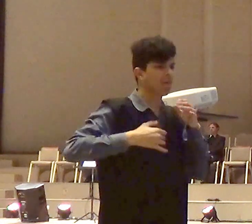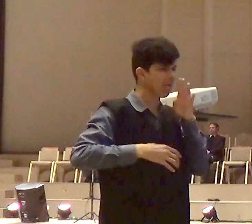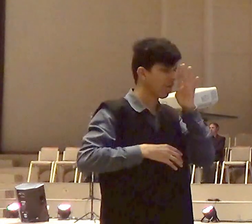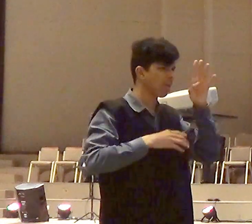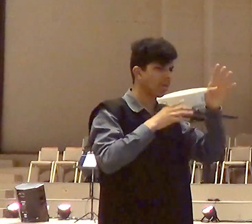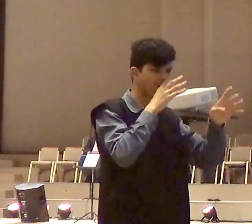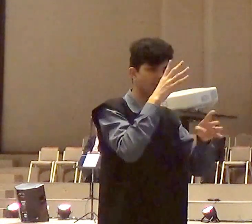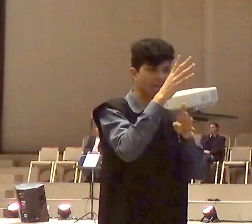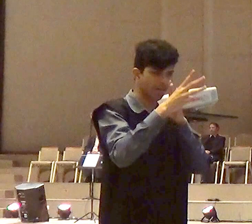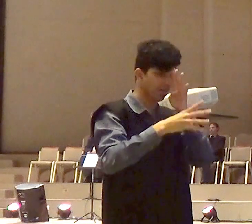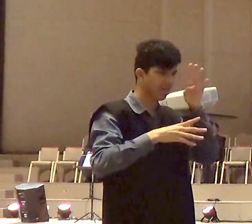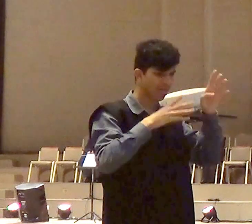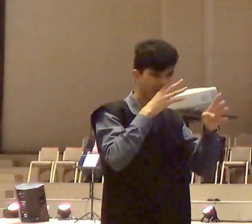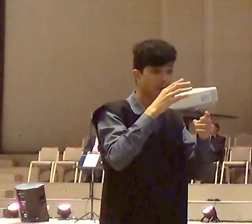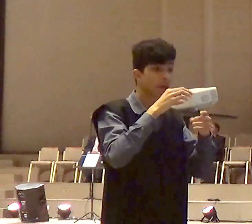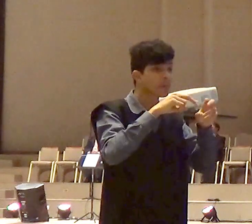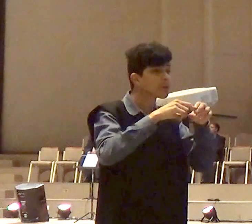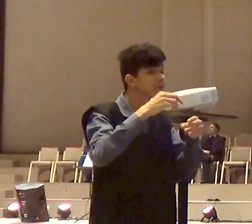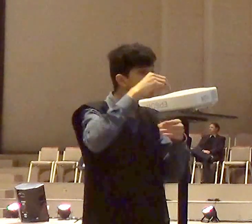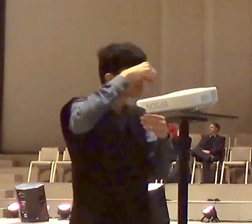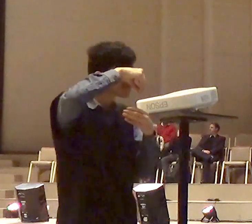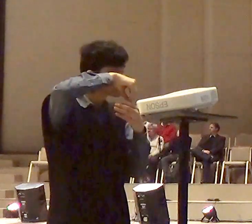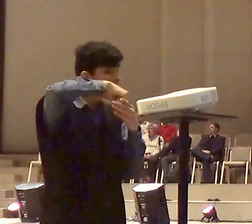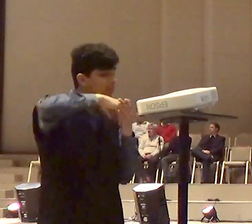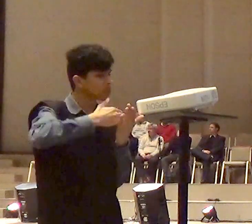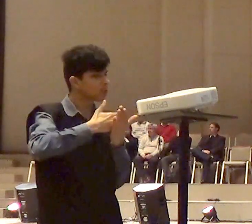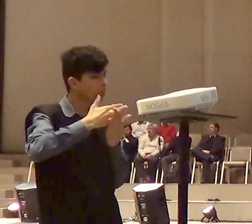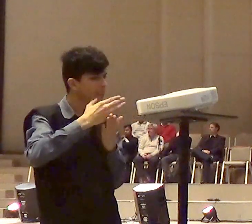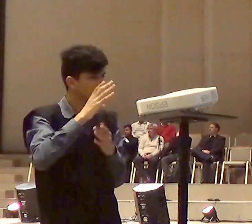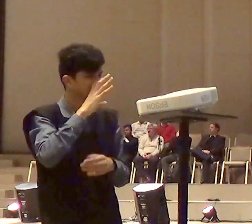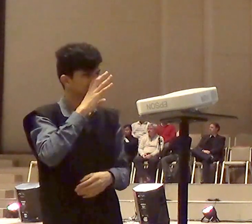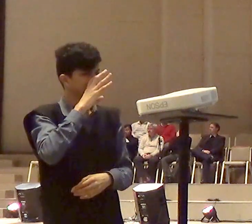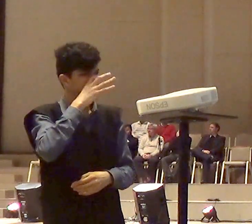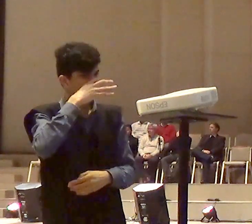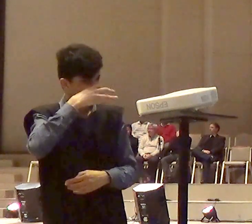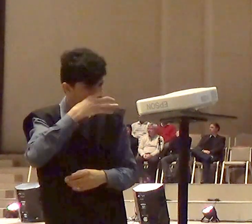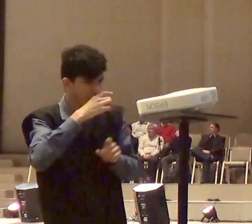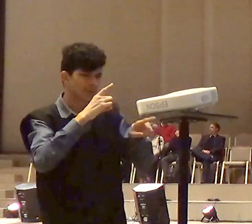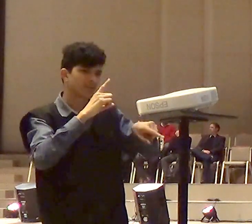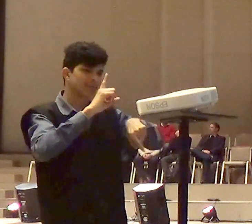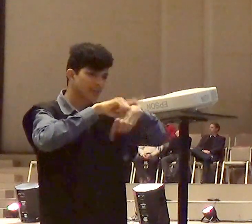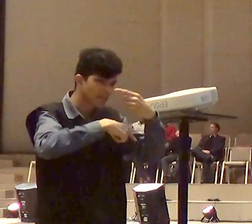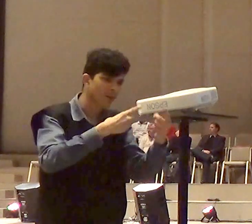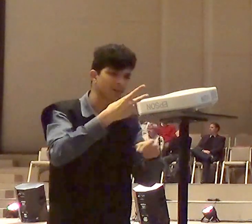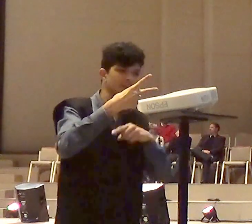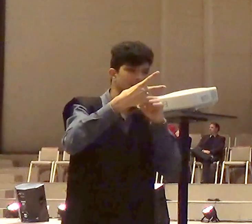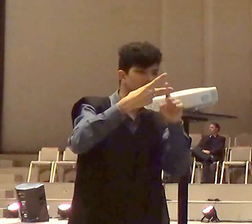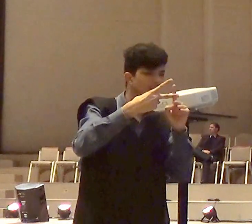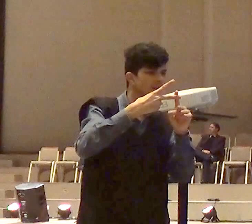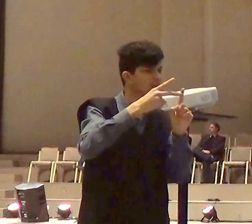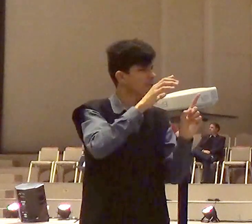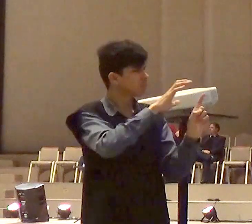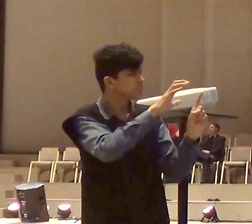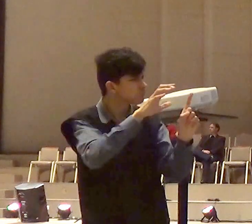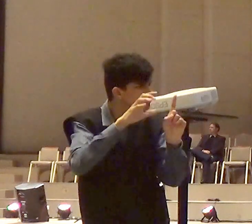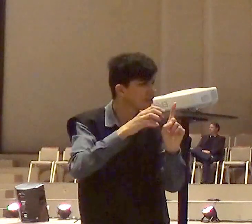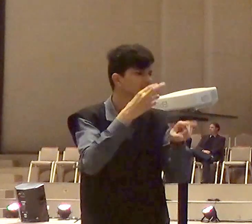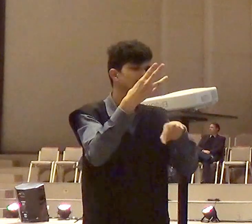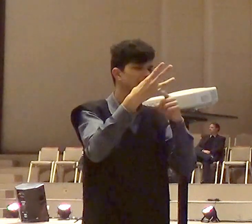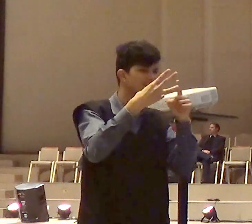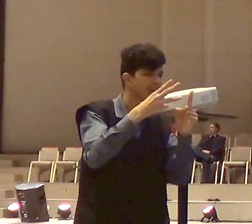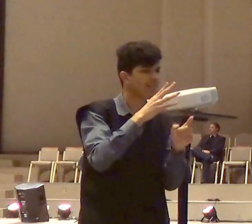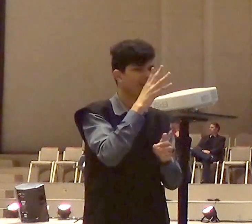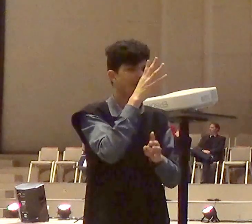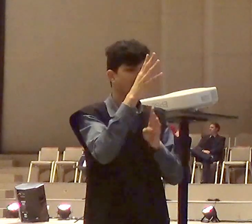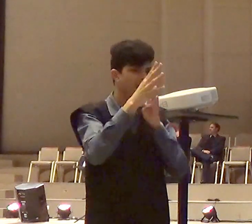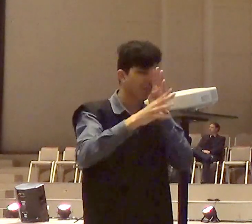daqueles homens refletidas numa crítica absoluta da igreja das pessoas assim por diante